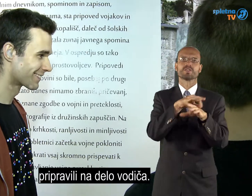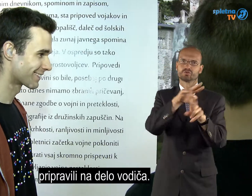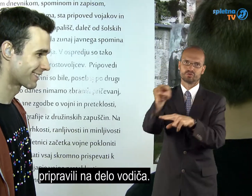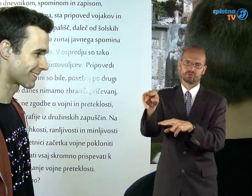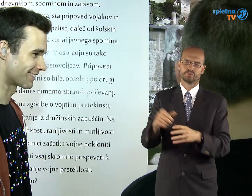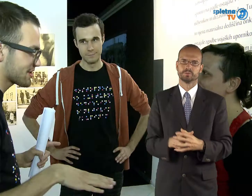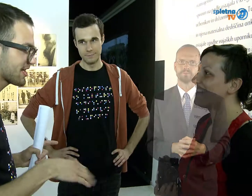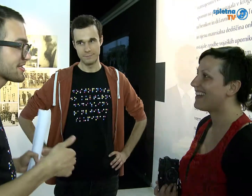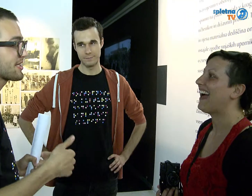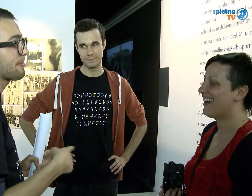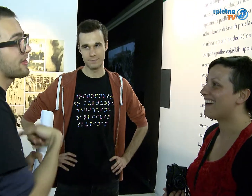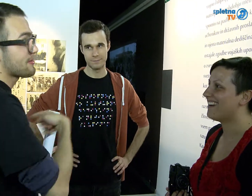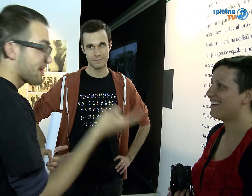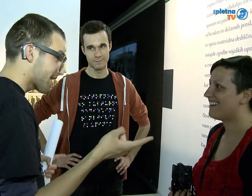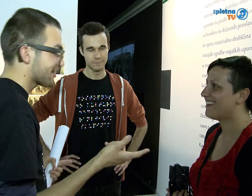vodiča.